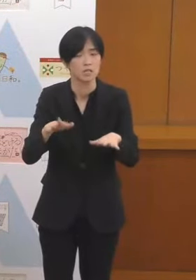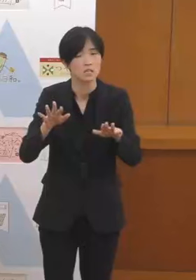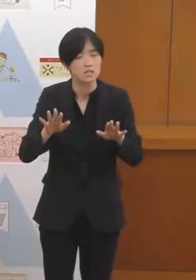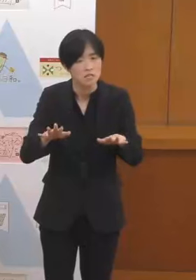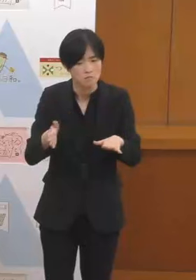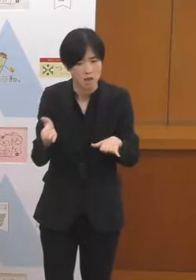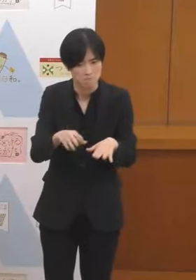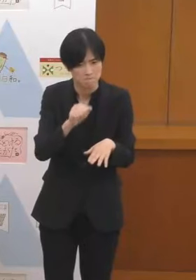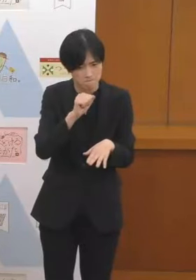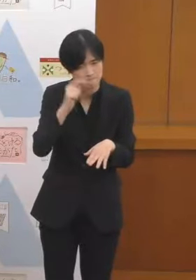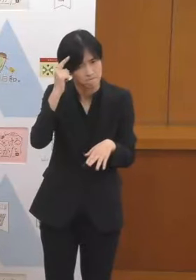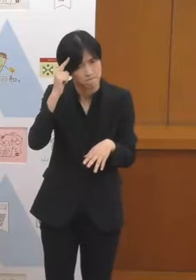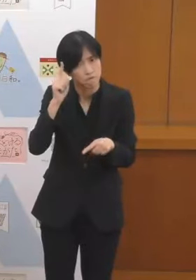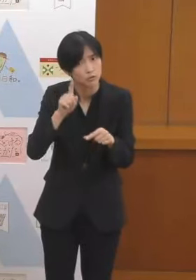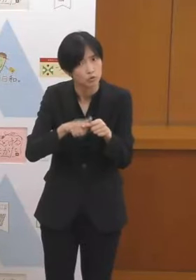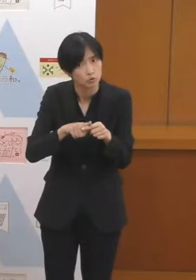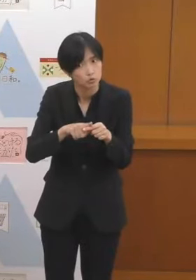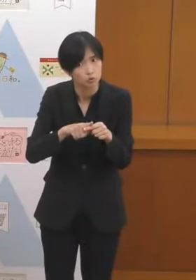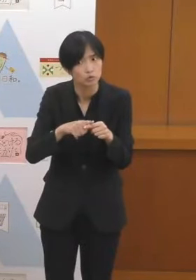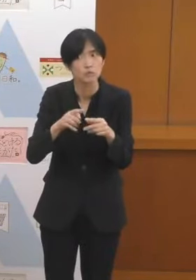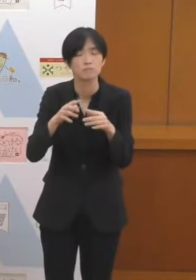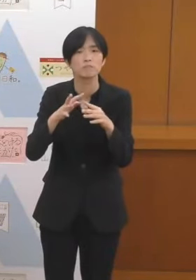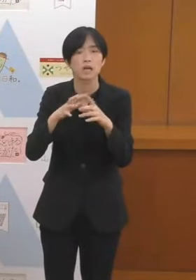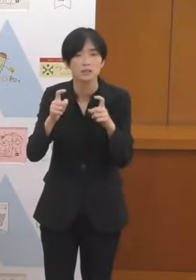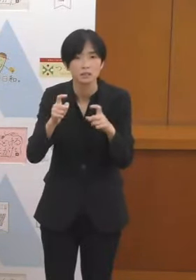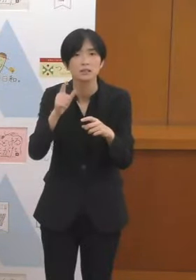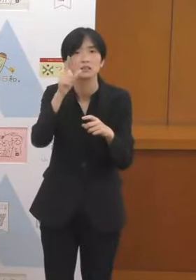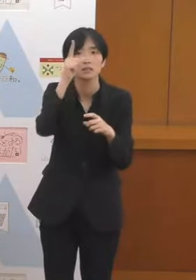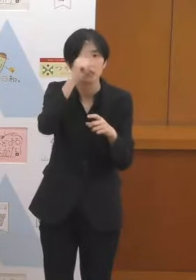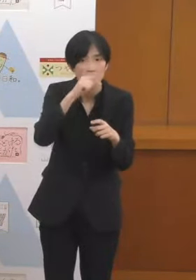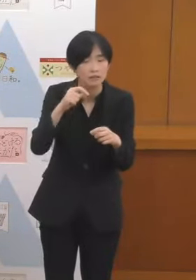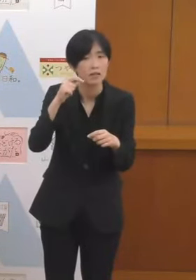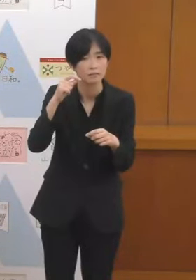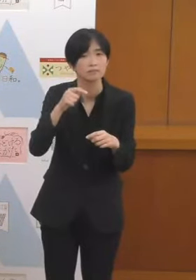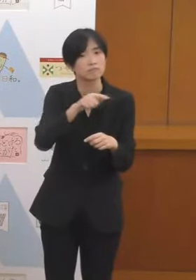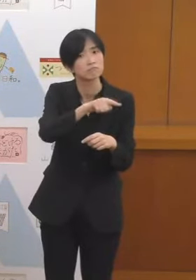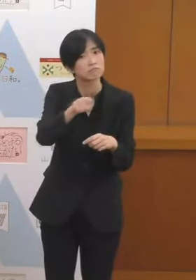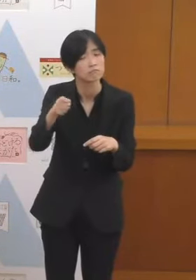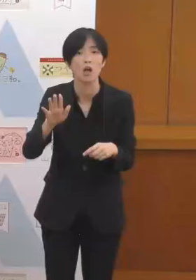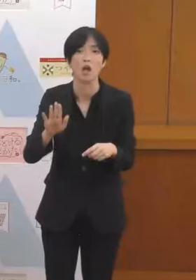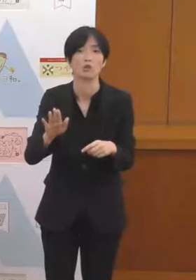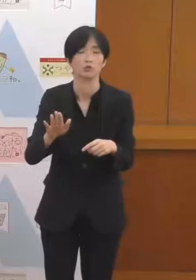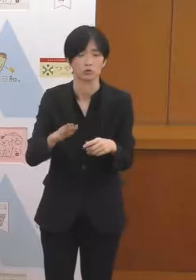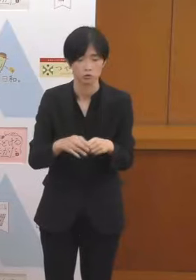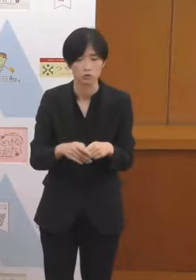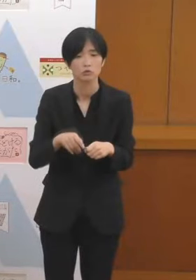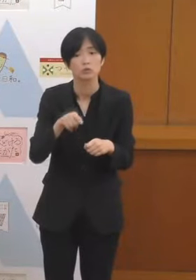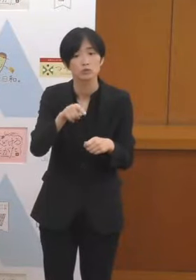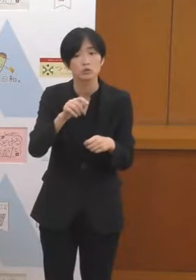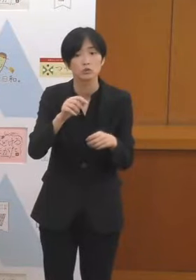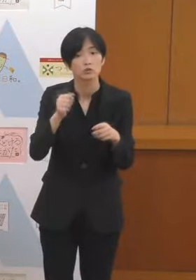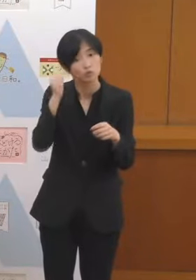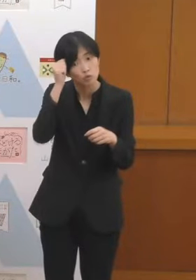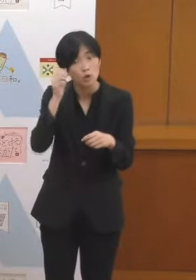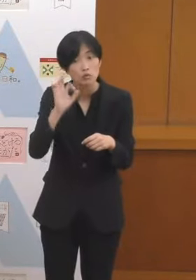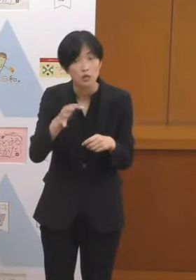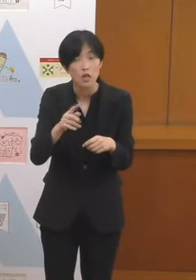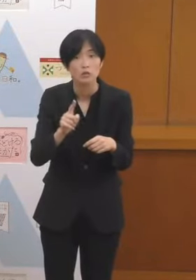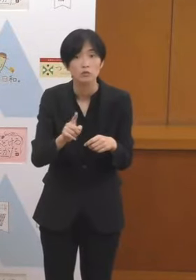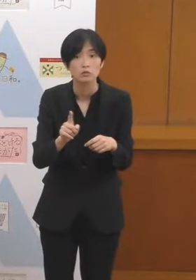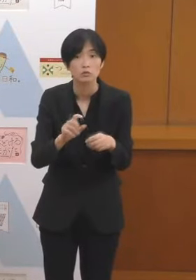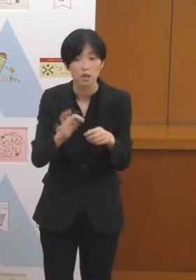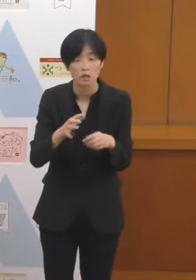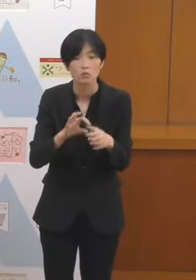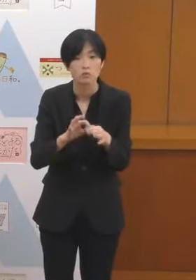多く隣の宮城県や仙台市でも導入を目指していますえ宿泊税という税制度に対する見解と山形県として